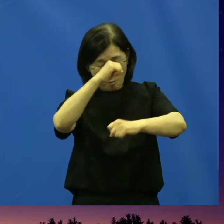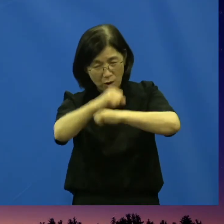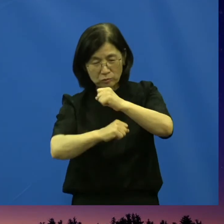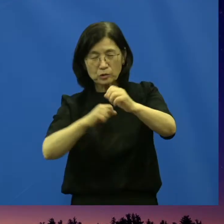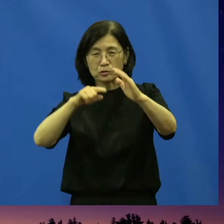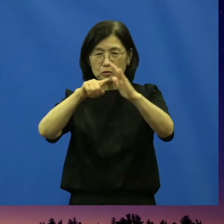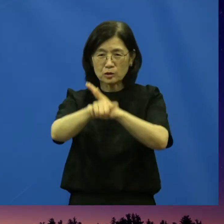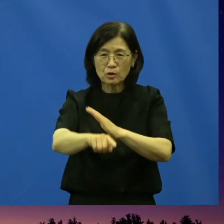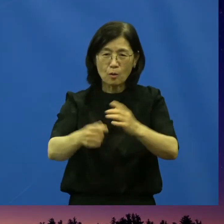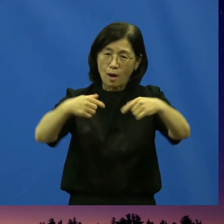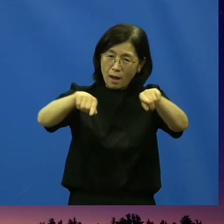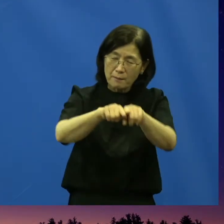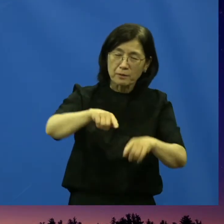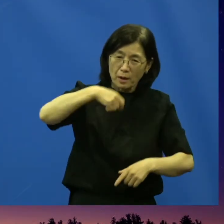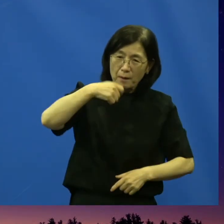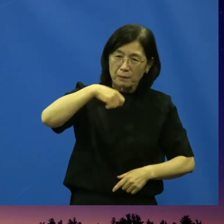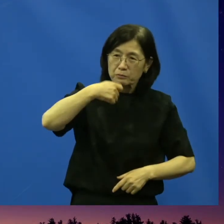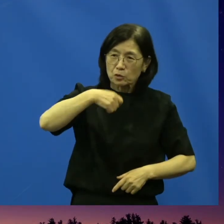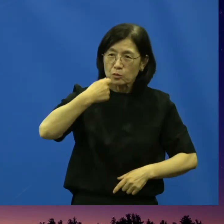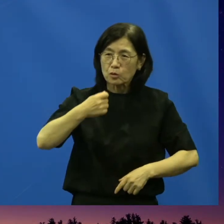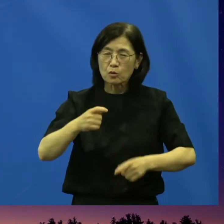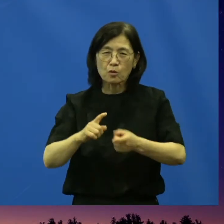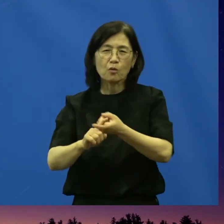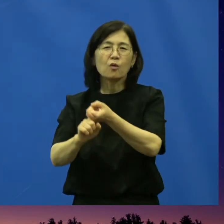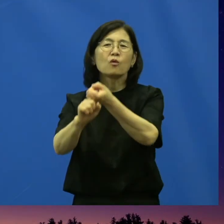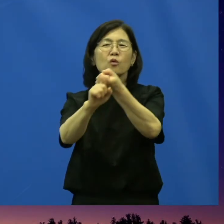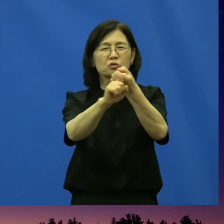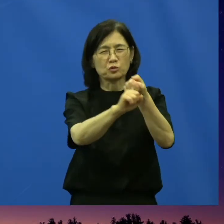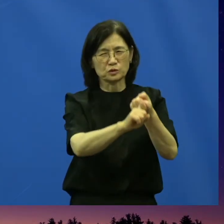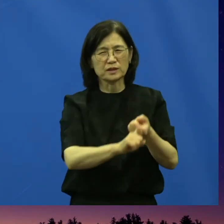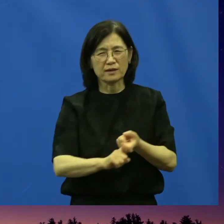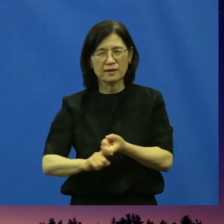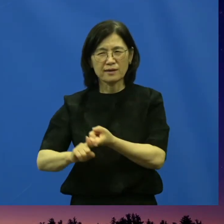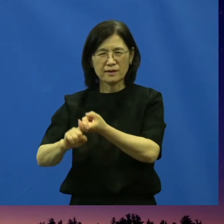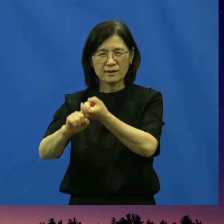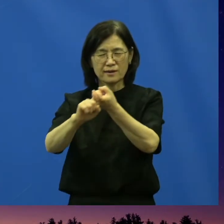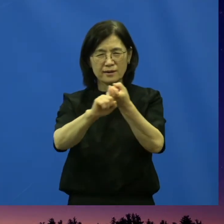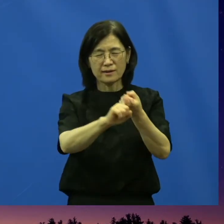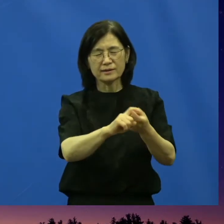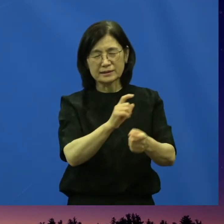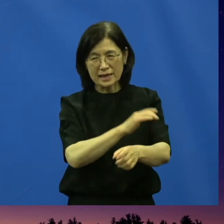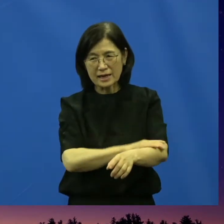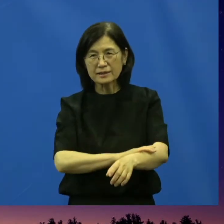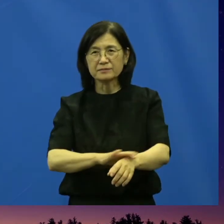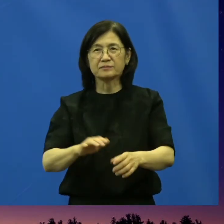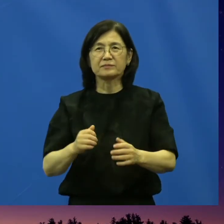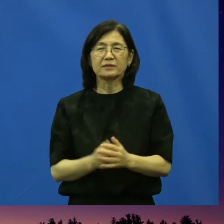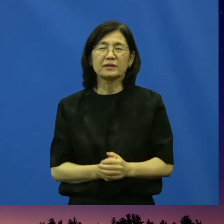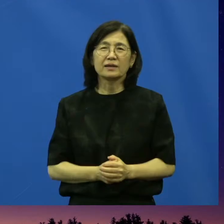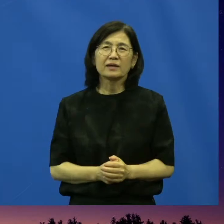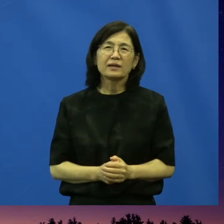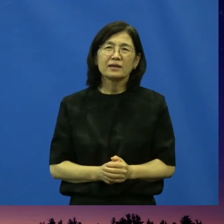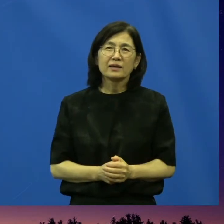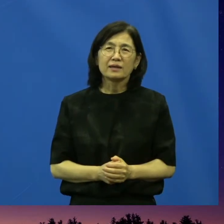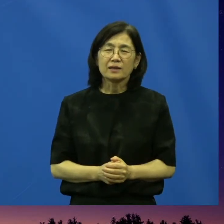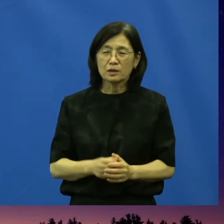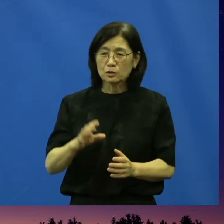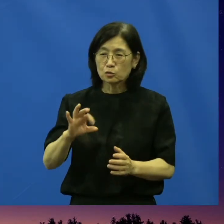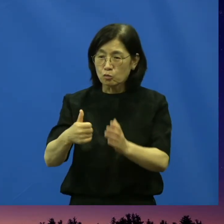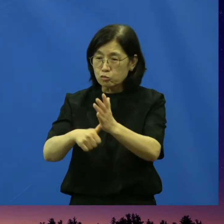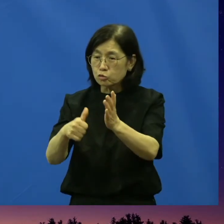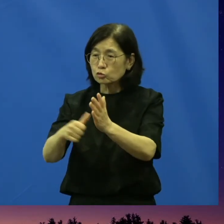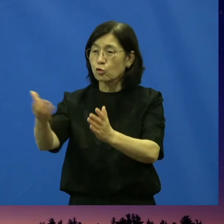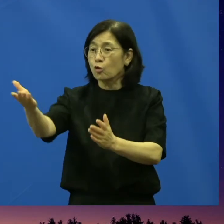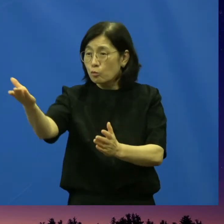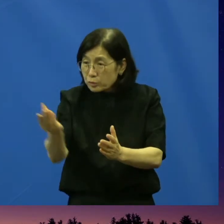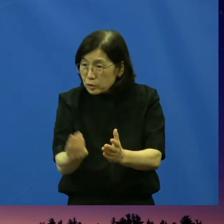그렇게 한 거죠, 그죠? 이게 이제 공동체라는 개념이에요. 펠로십이 있는 거. 언제든지 누구의 집에 가서도 밥을 얻어 먹을 수 있고, 뭐 빌려올 수도 있고,